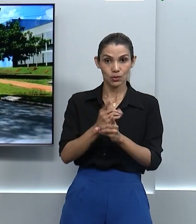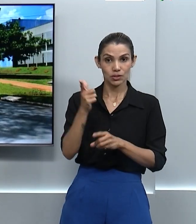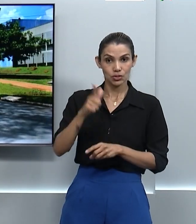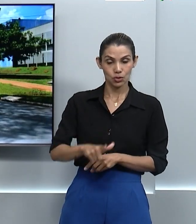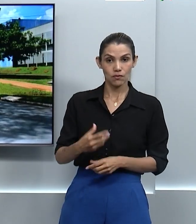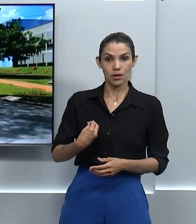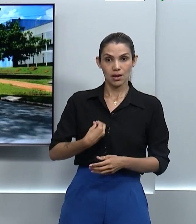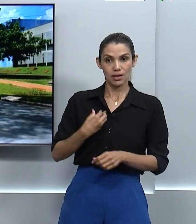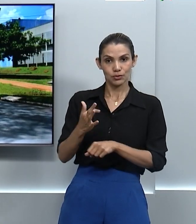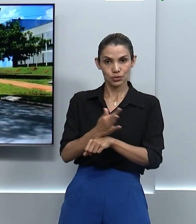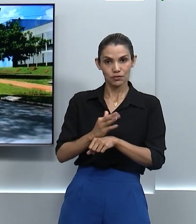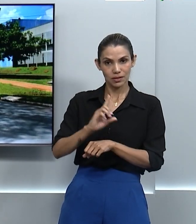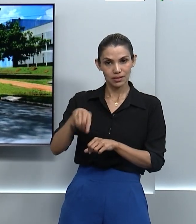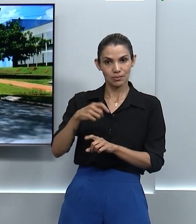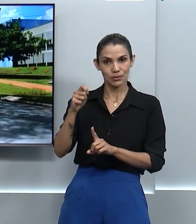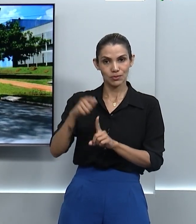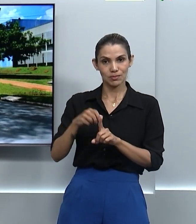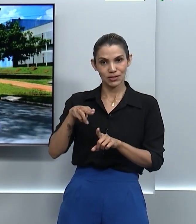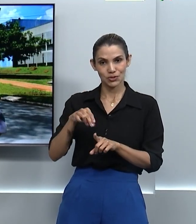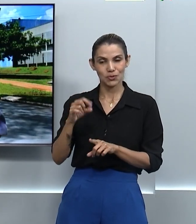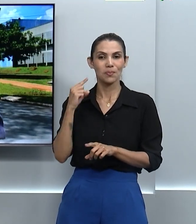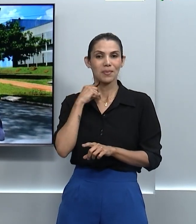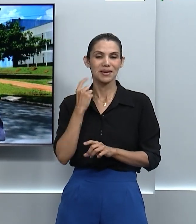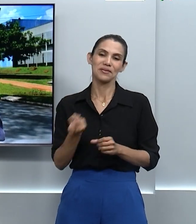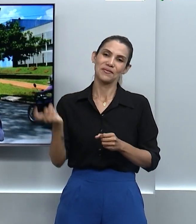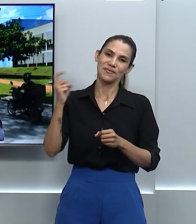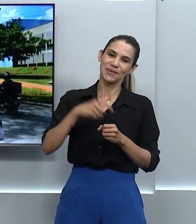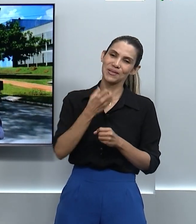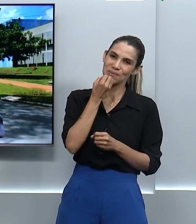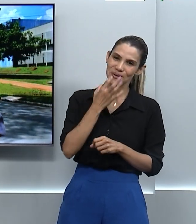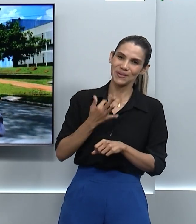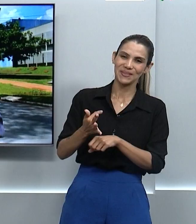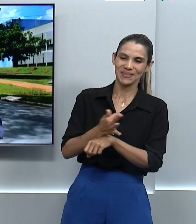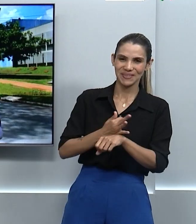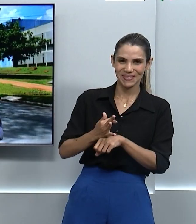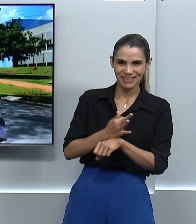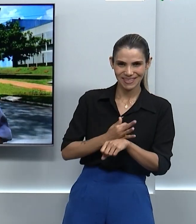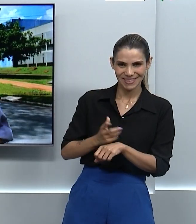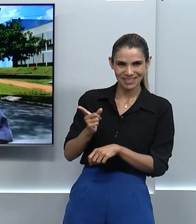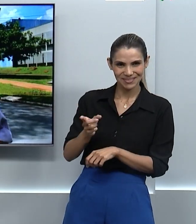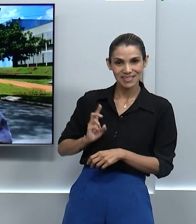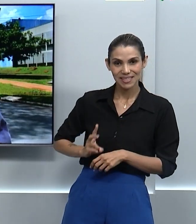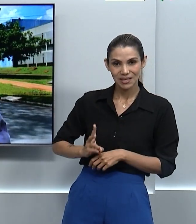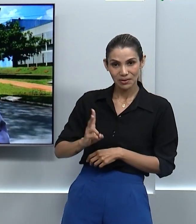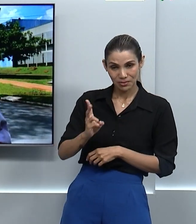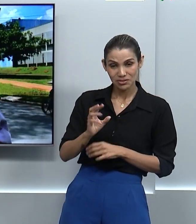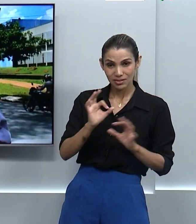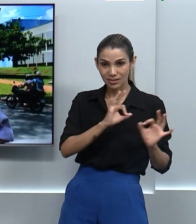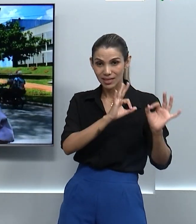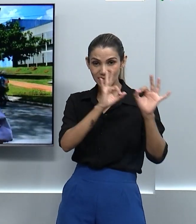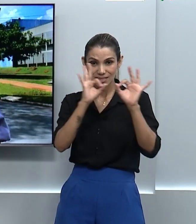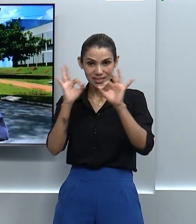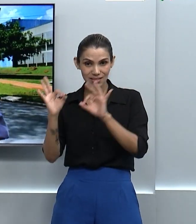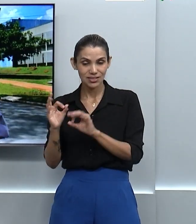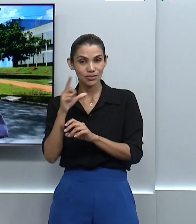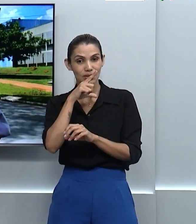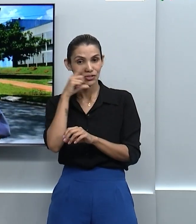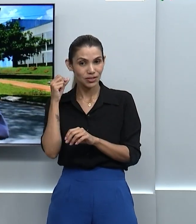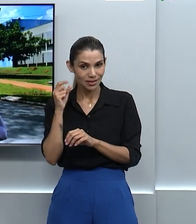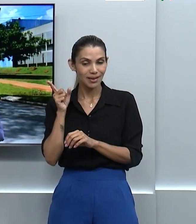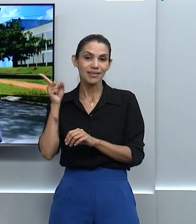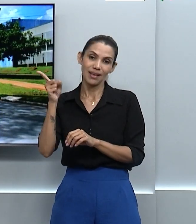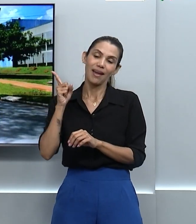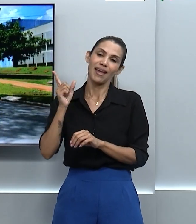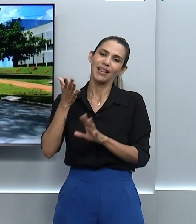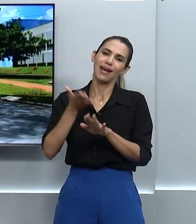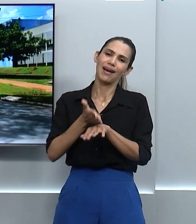férias, volto final de maio, viu? Até mais. Boas férias, então, Janaína. Você vai continuar acompanhando a Janaína por aqui em alguns conteúdos gravados, mas